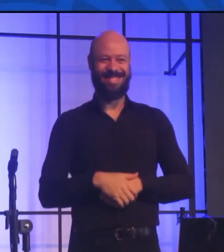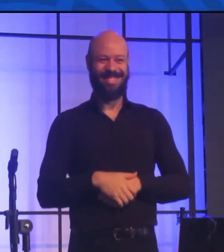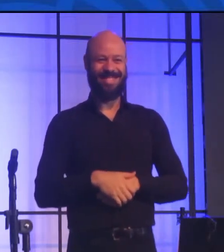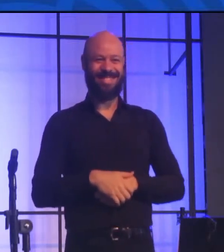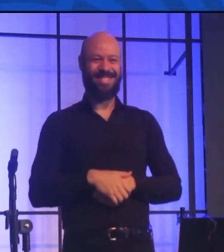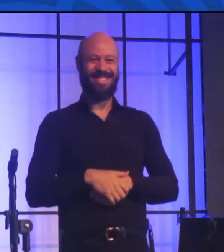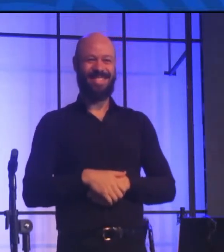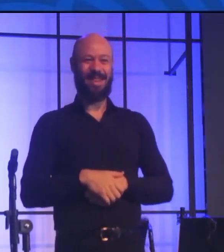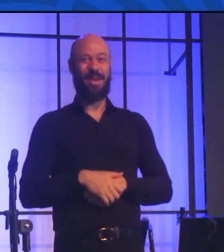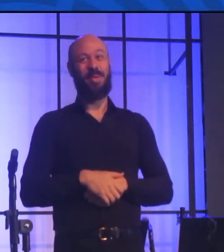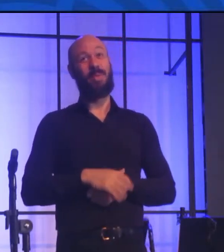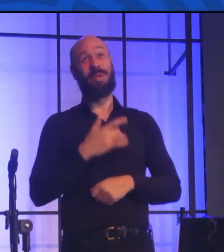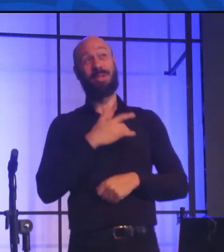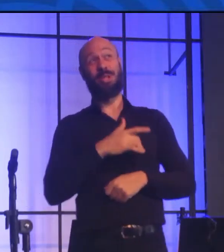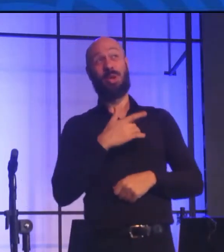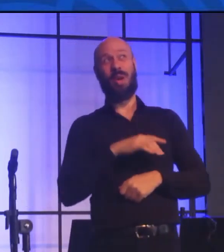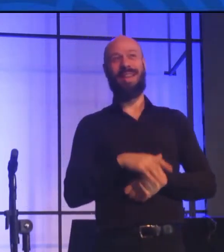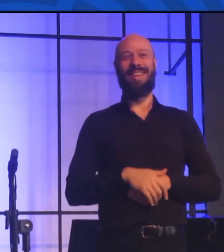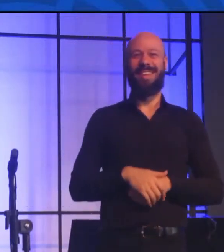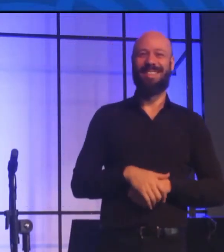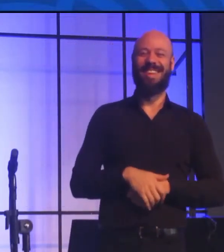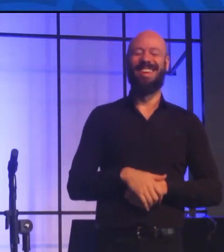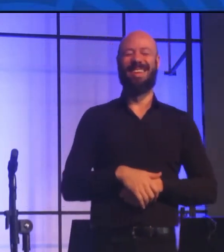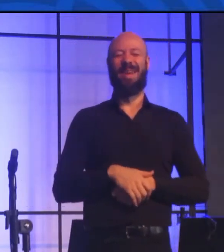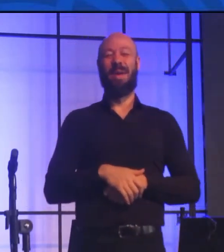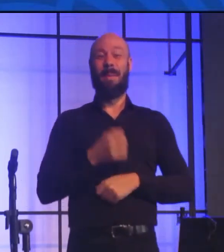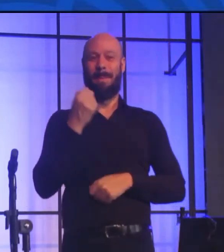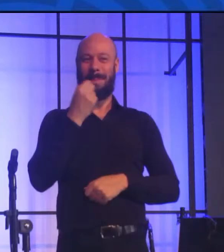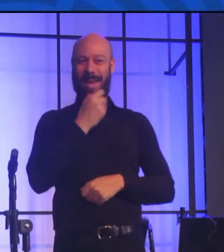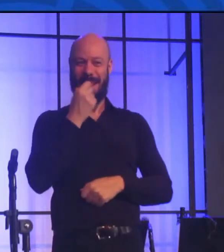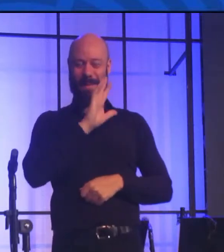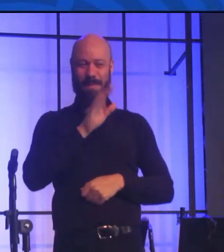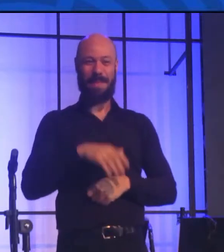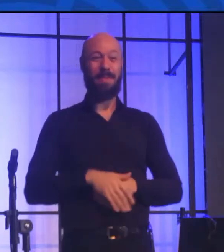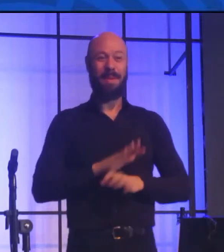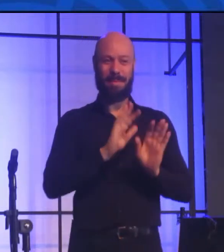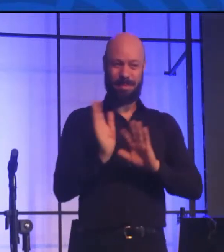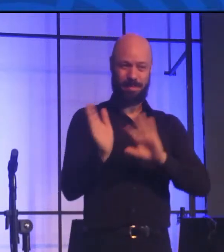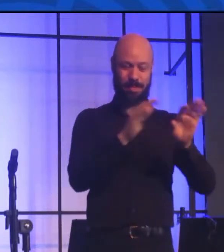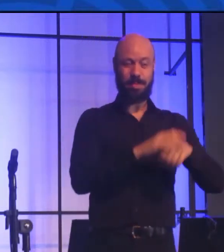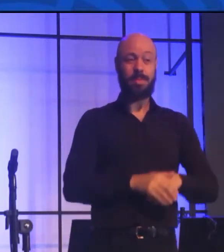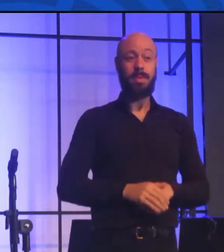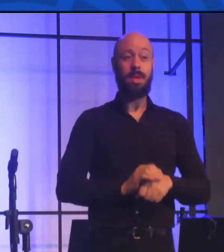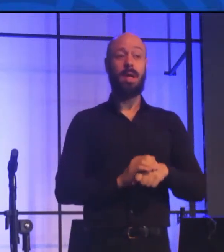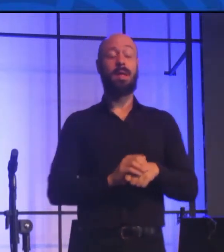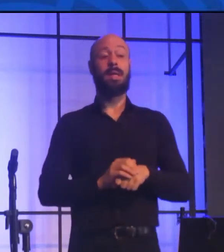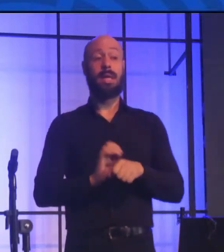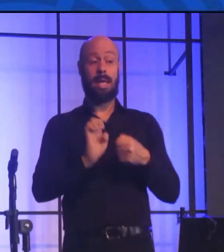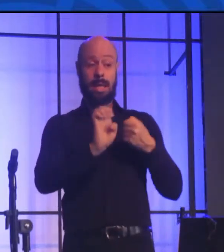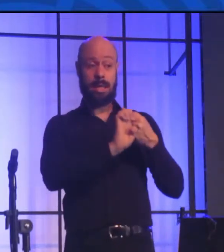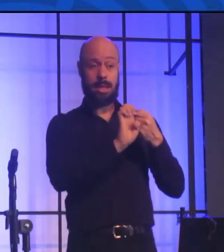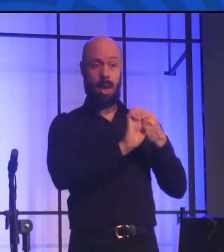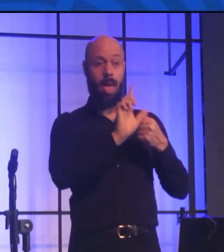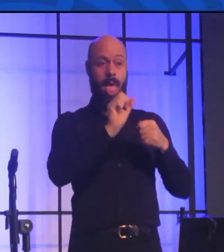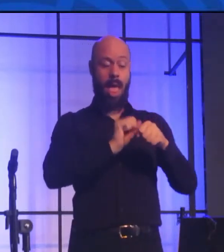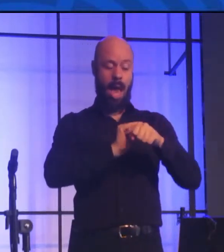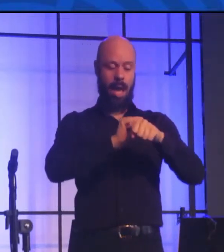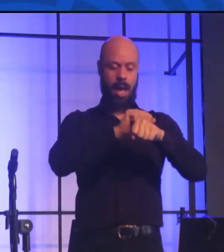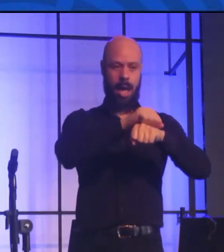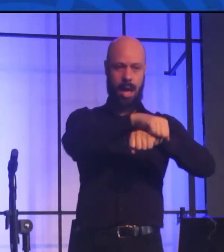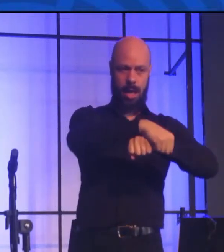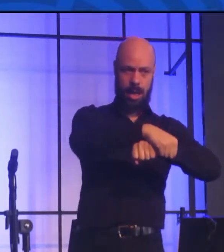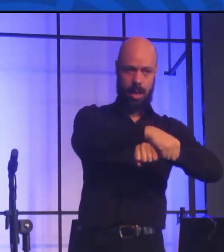Tem misericórdia, já não é mais grande homem de Deus quem fala uma coisa dessa. Eliseu era careca e certa feita ele estava andando e uma